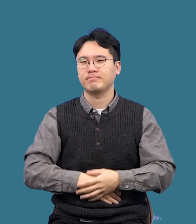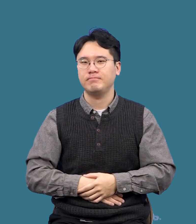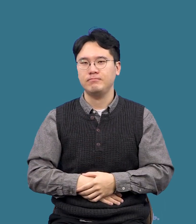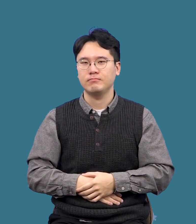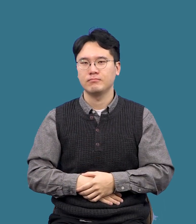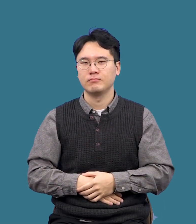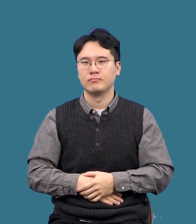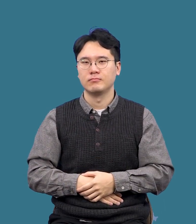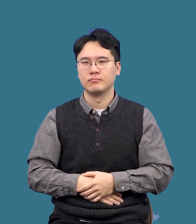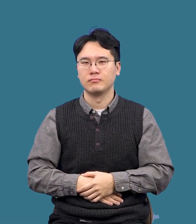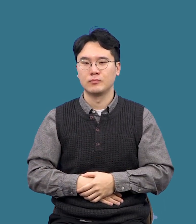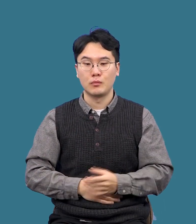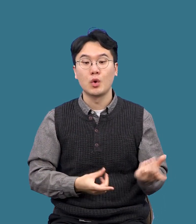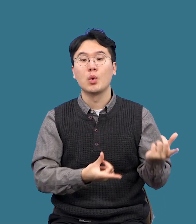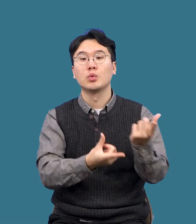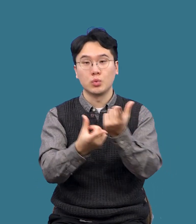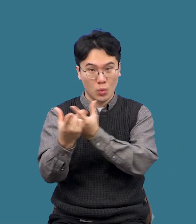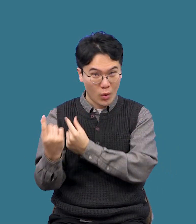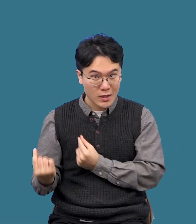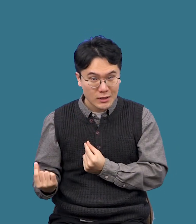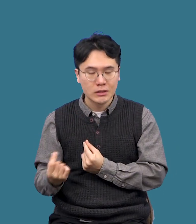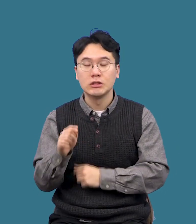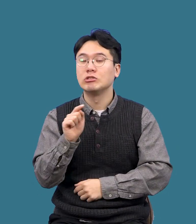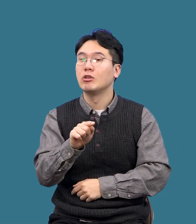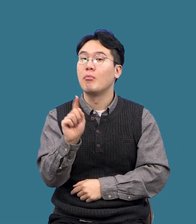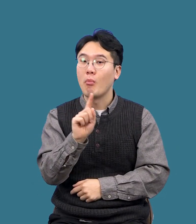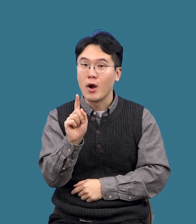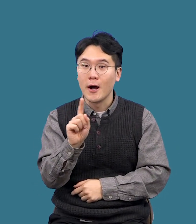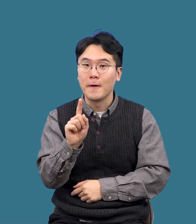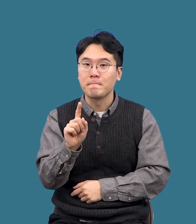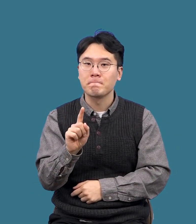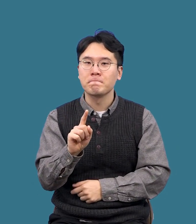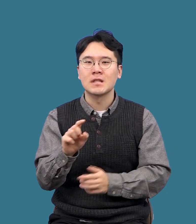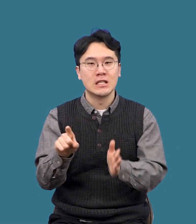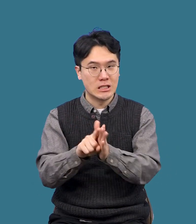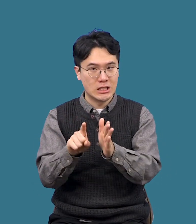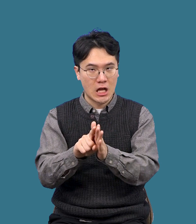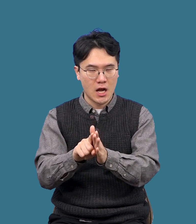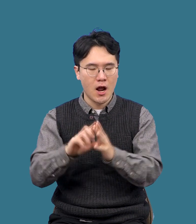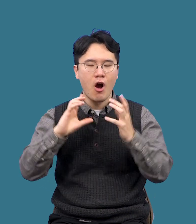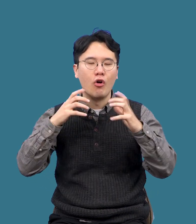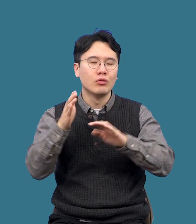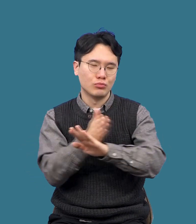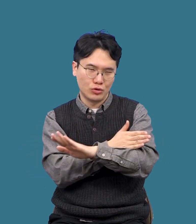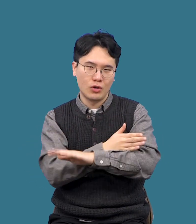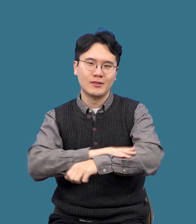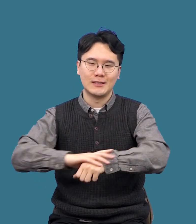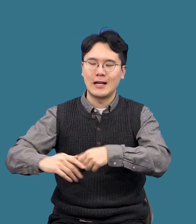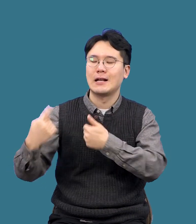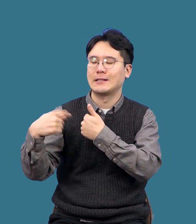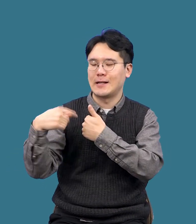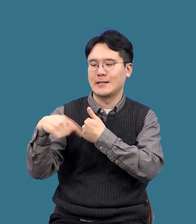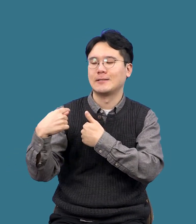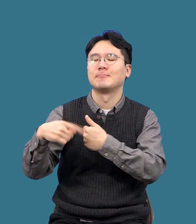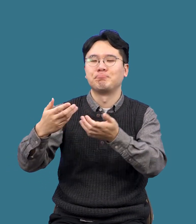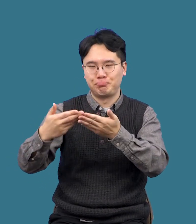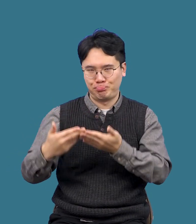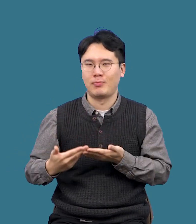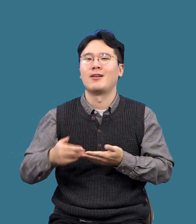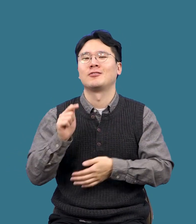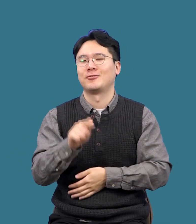그들은 모두 한 가지 공통점이 있어요. 신앙적 조기 교육을 받았다는 것입니다. 신앙적인 조기